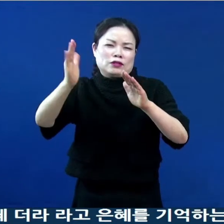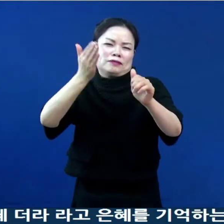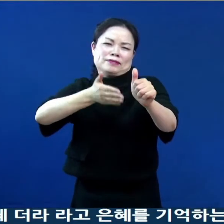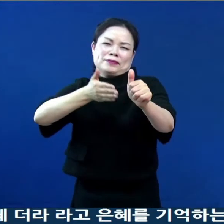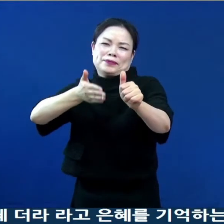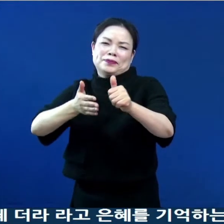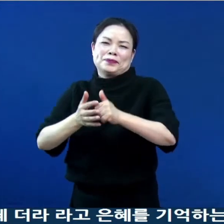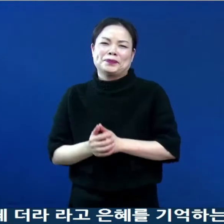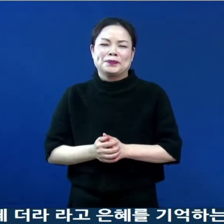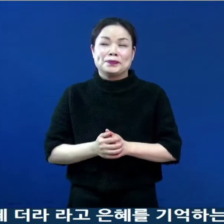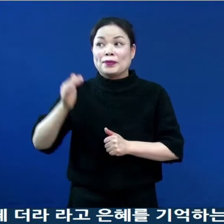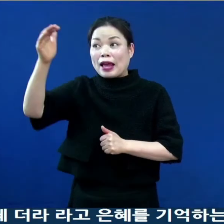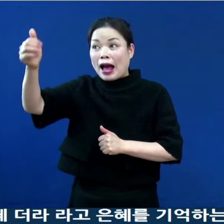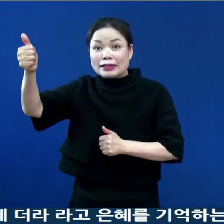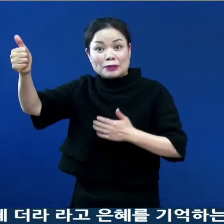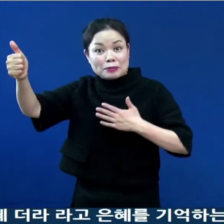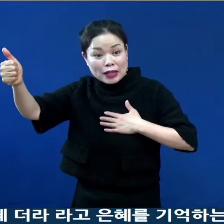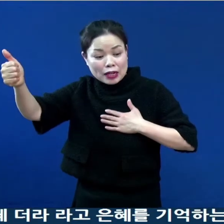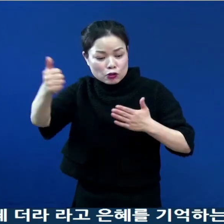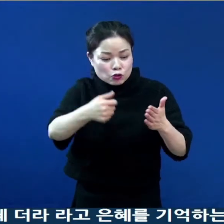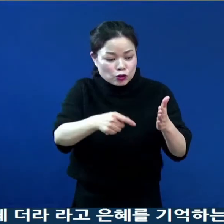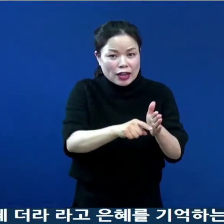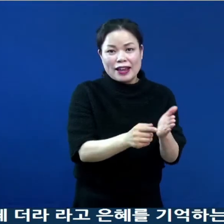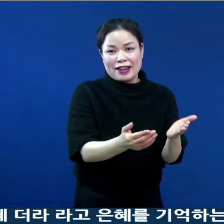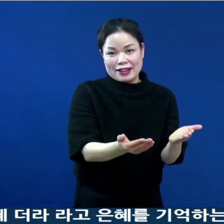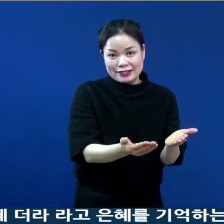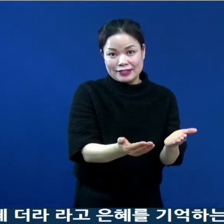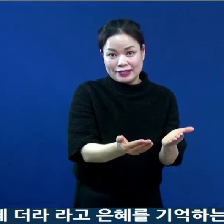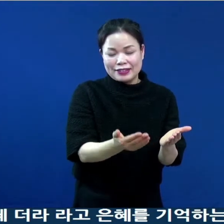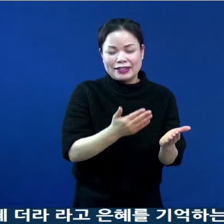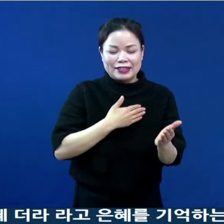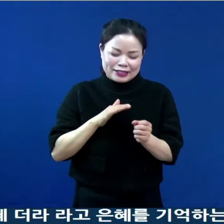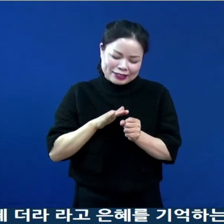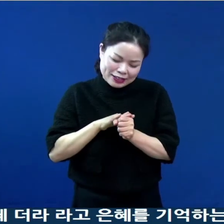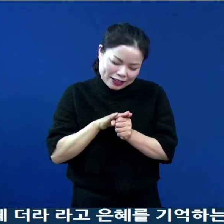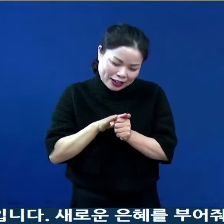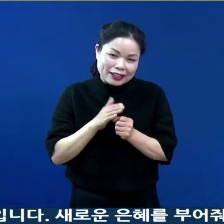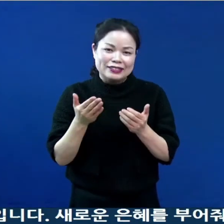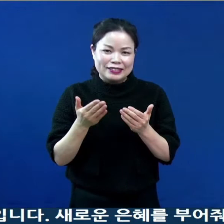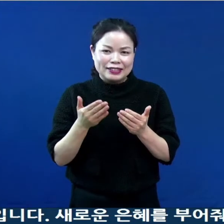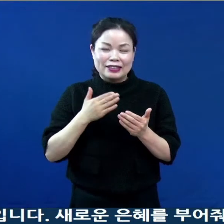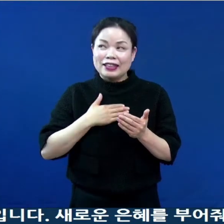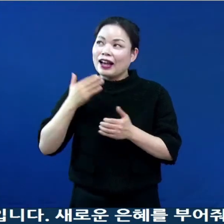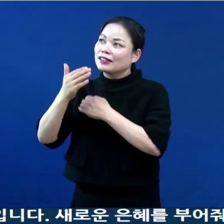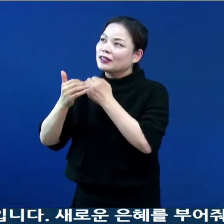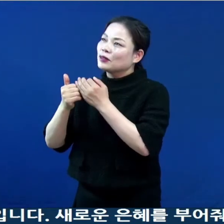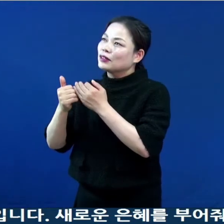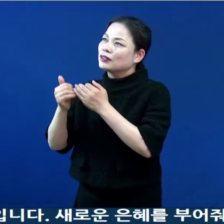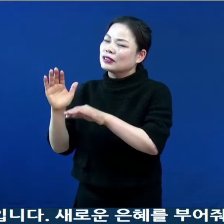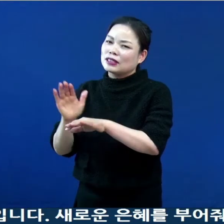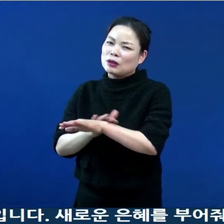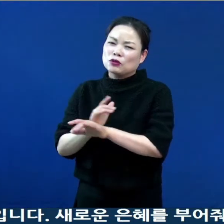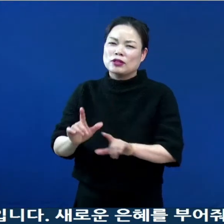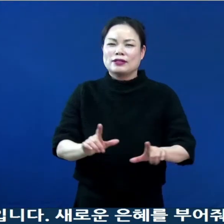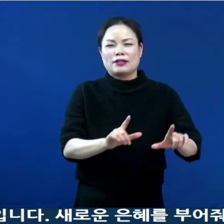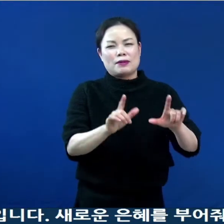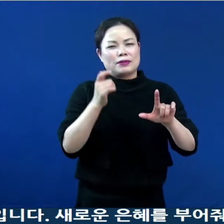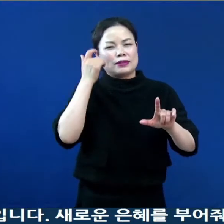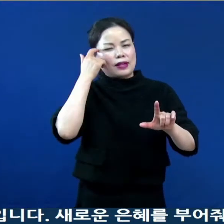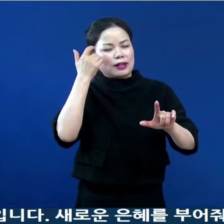좋겠습니다. 하나님이 나를 위해 하시는 일들, 하나님이 나를 사랑하시는 일들, 내가 하나님에게 얼마나 잘못된 삶을